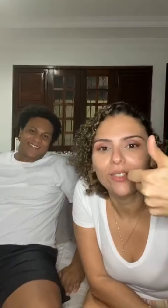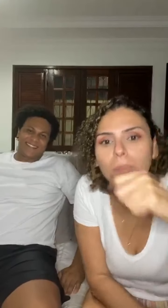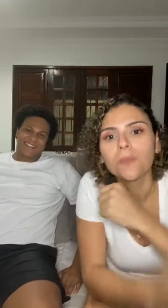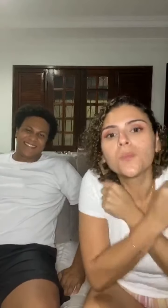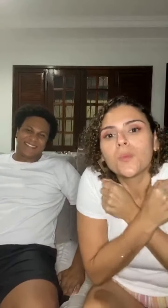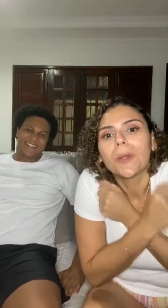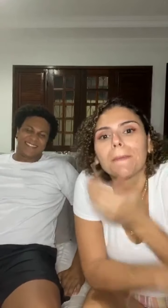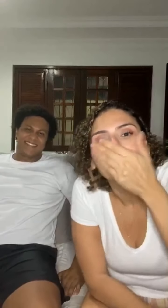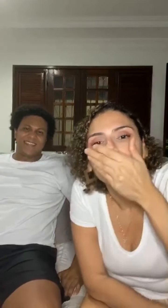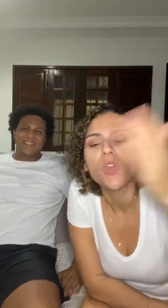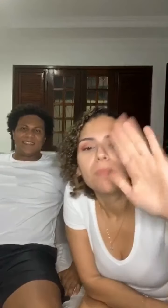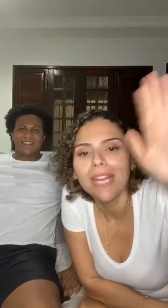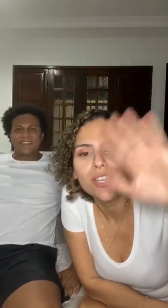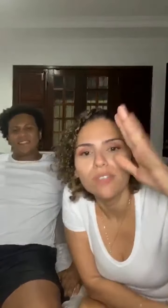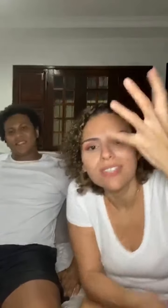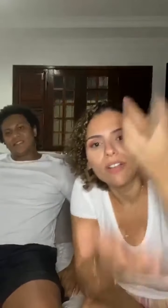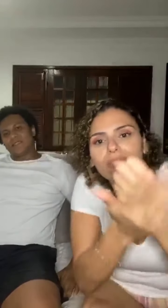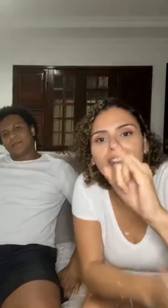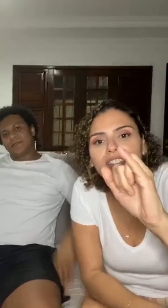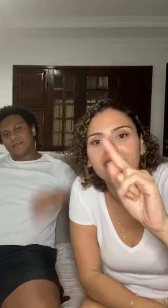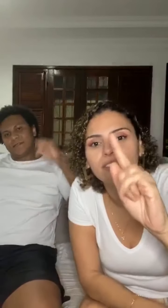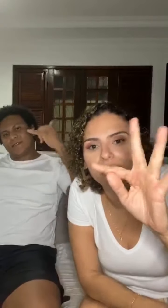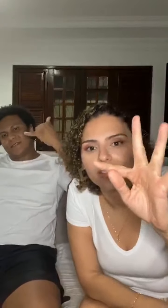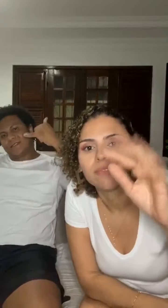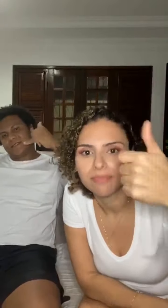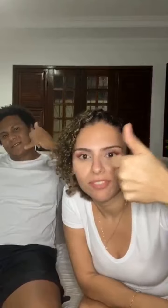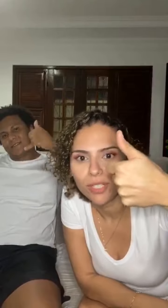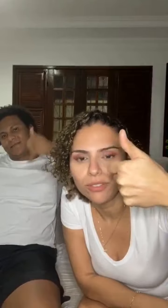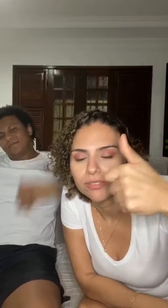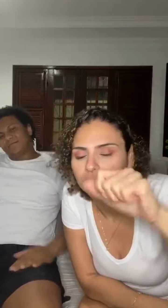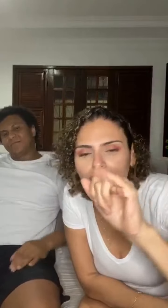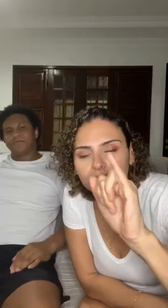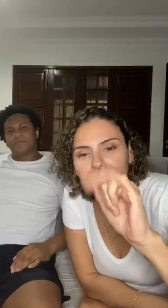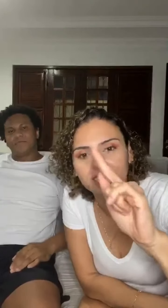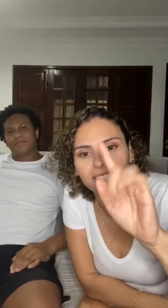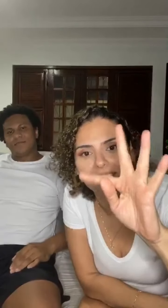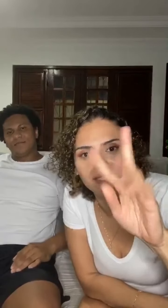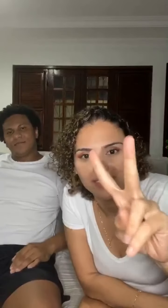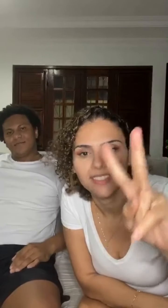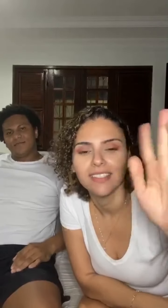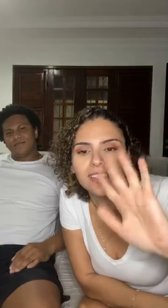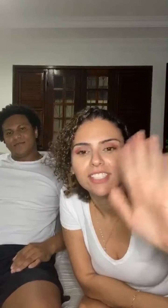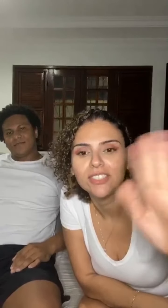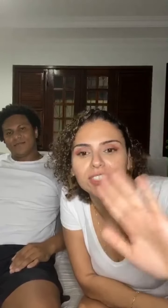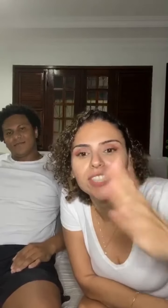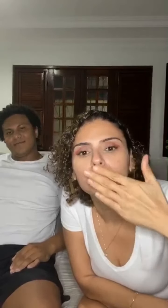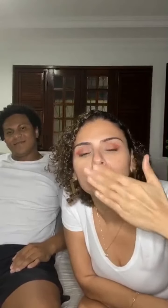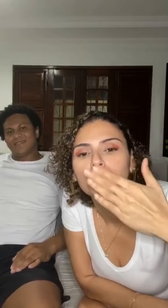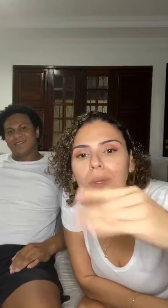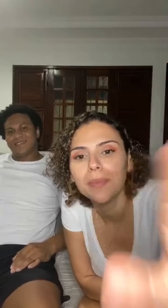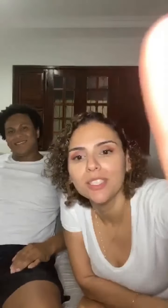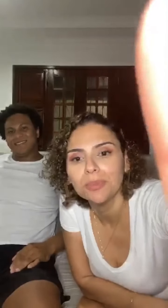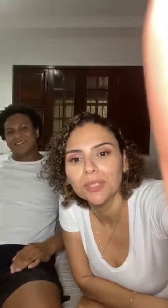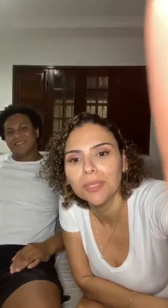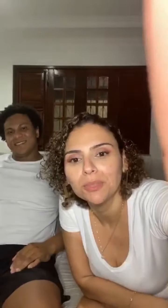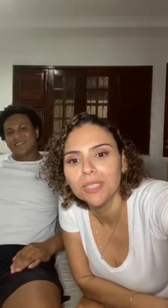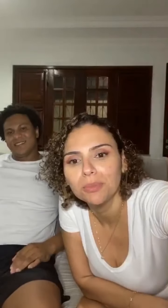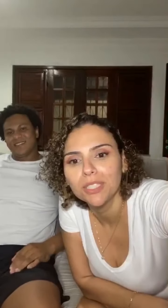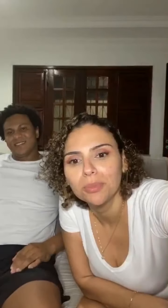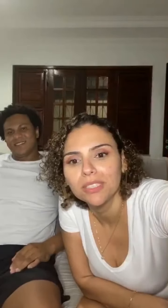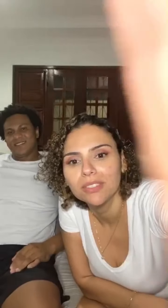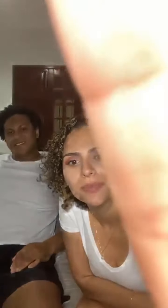Viu? Beijo, eu vou salvar a IGTV. Viu? IGTV. Tchau, tchau, tchau, tchau. Beijo, beijo, beijo,